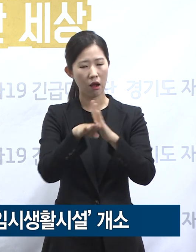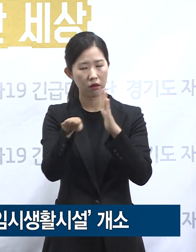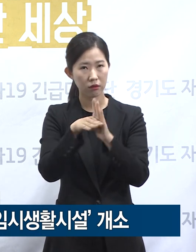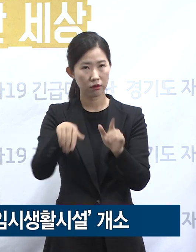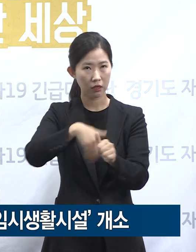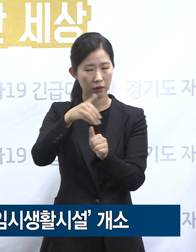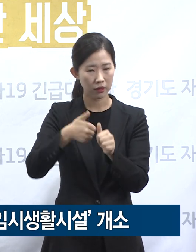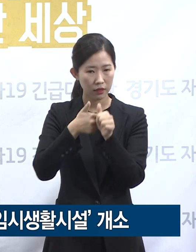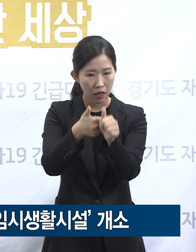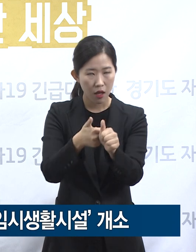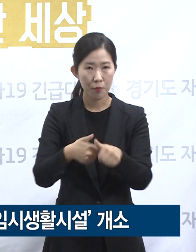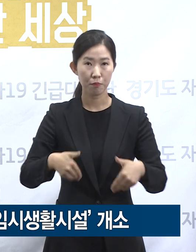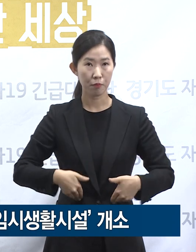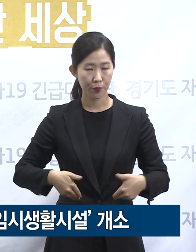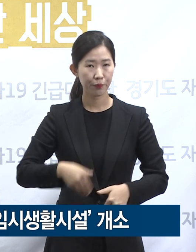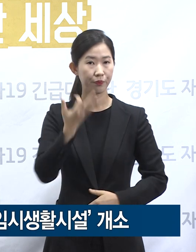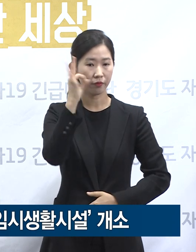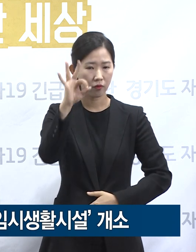등이 입소할 계획입니다.